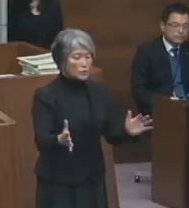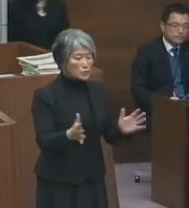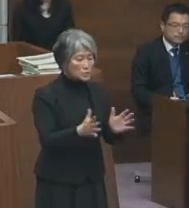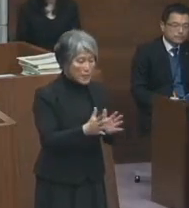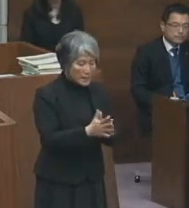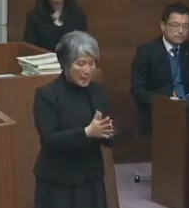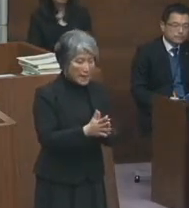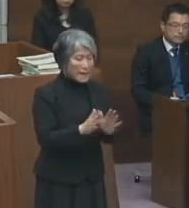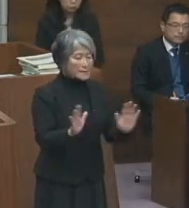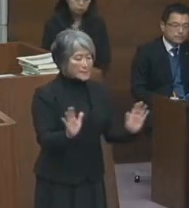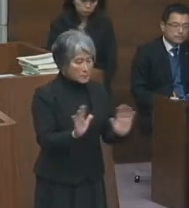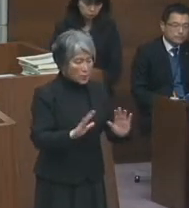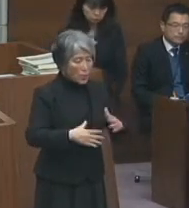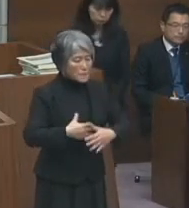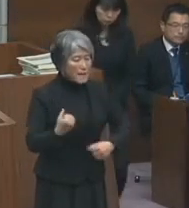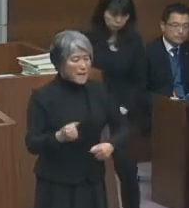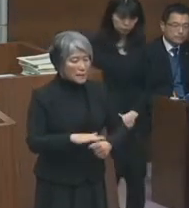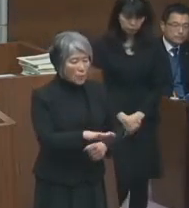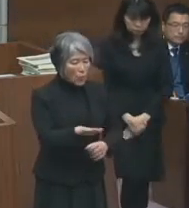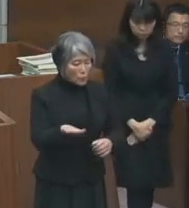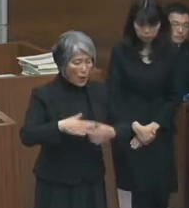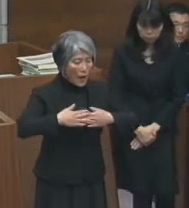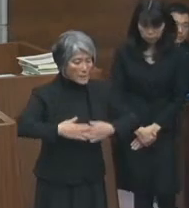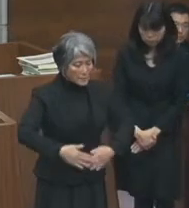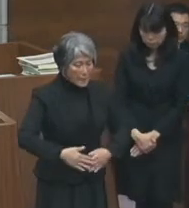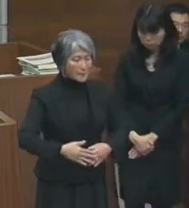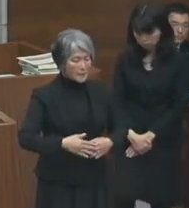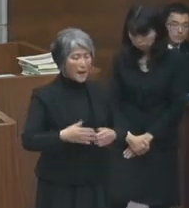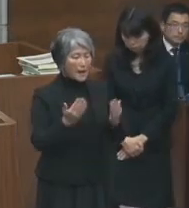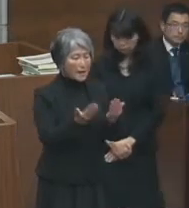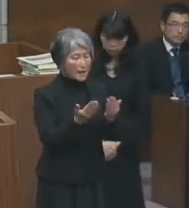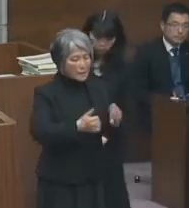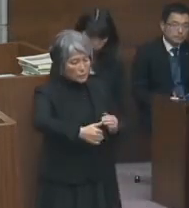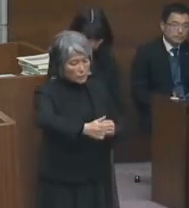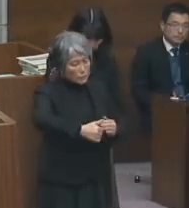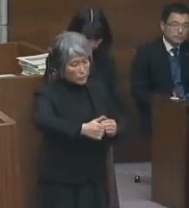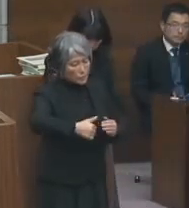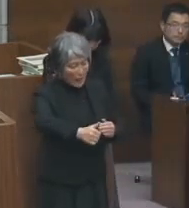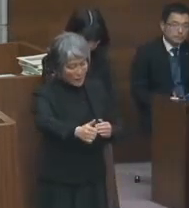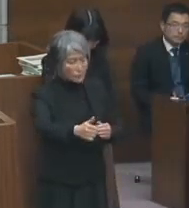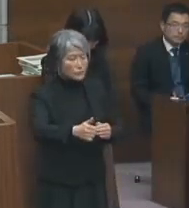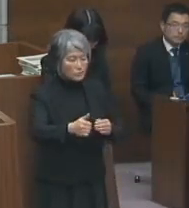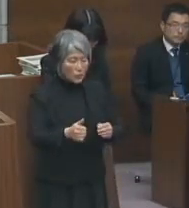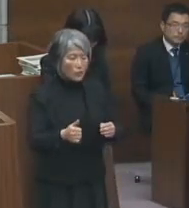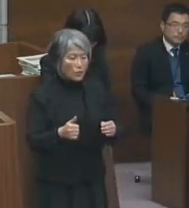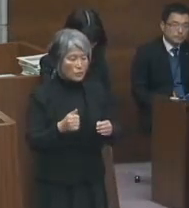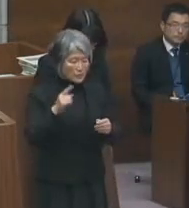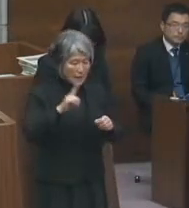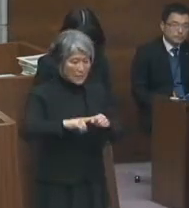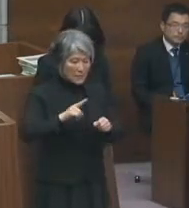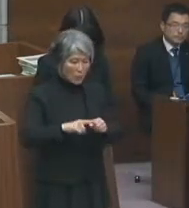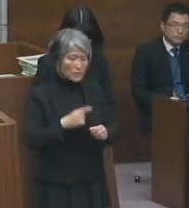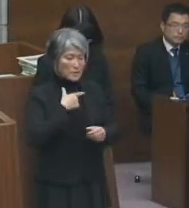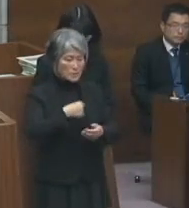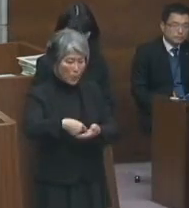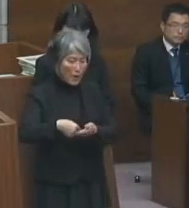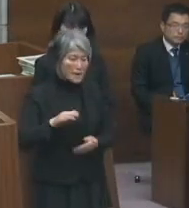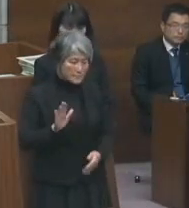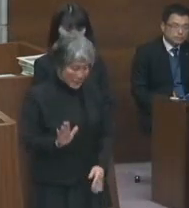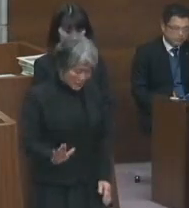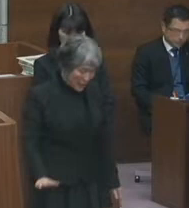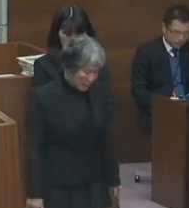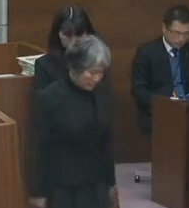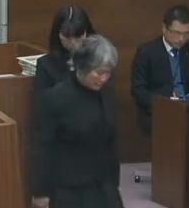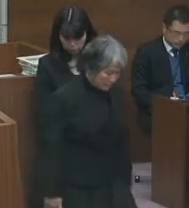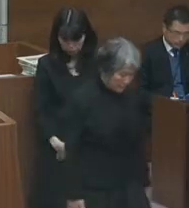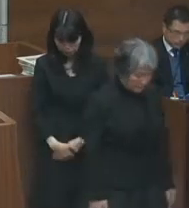学等のため、北側歩道整備について、多くの強いご希望をいただいておりましたので、この点